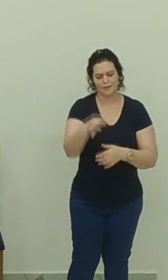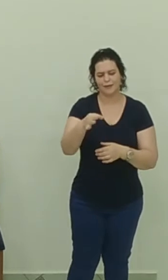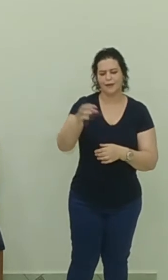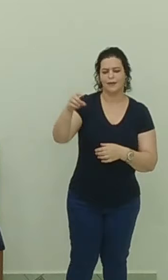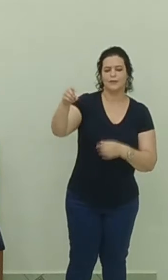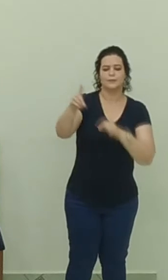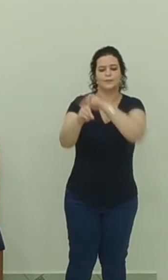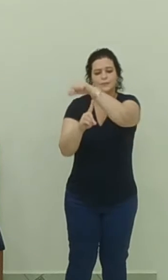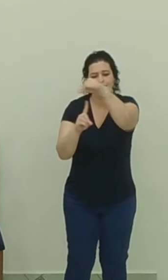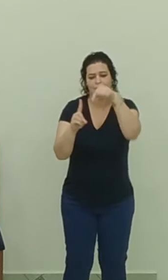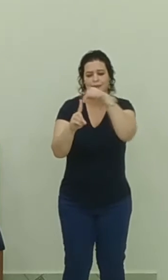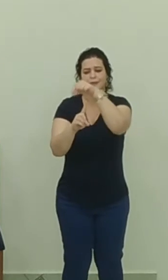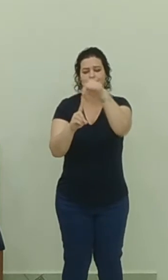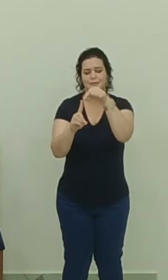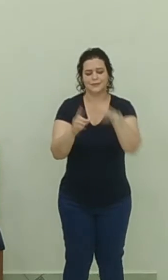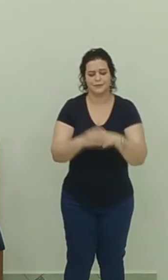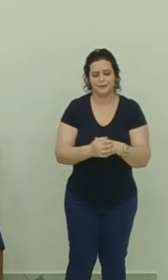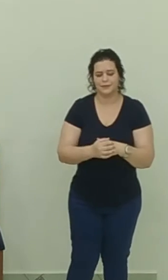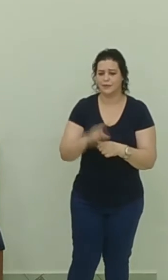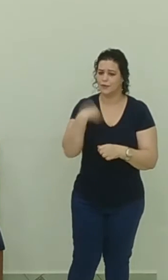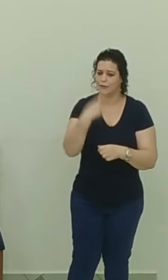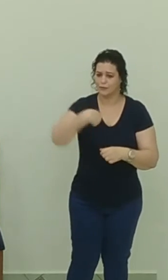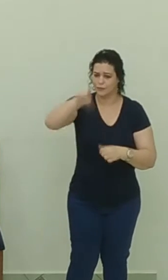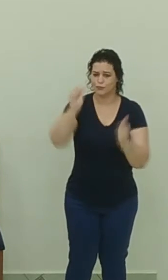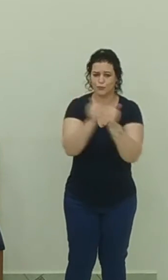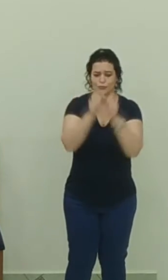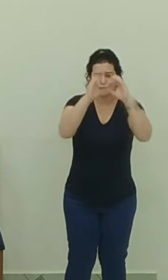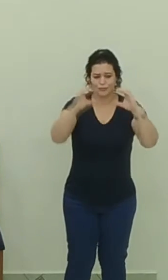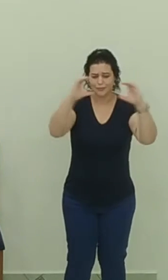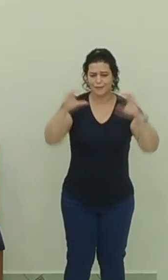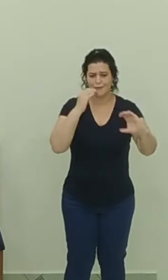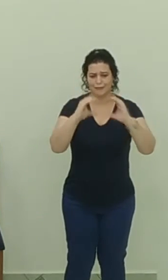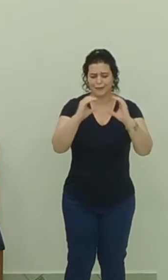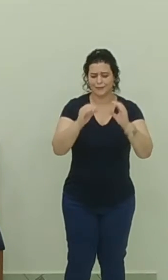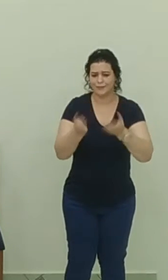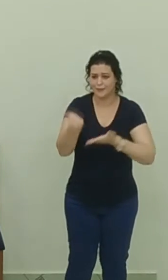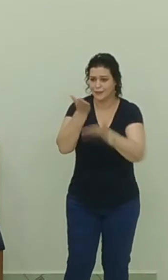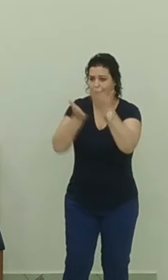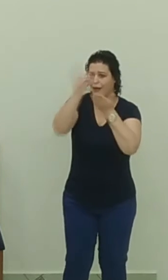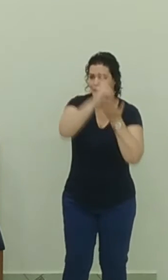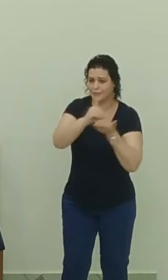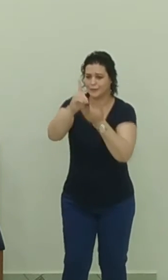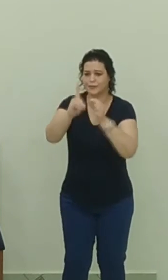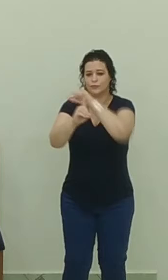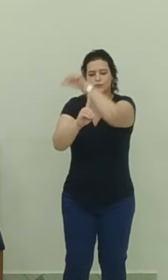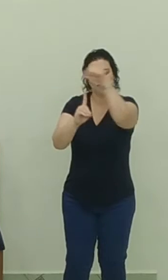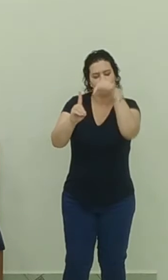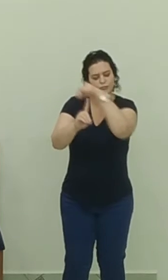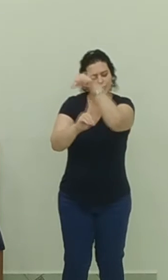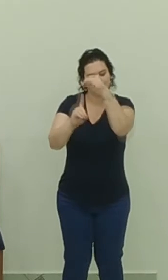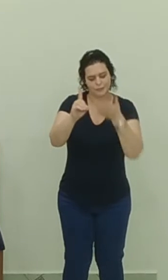tem nome lá no céu, nosso Deus e exaltado seja Deus,